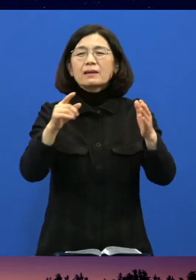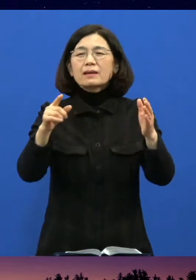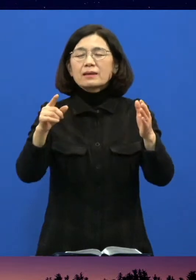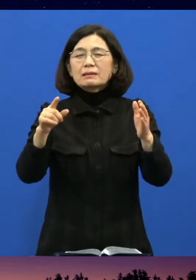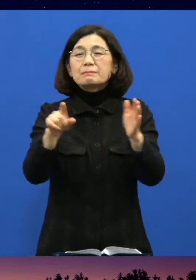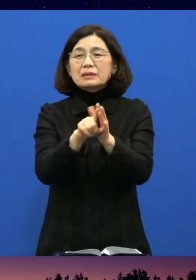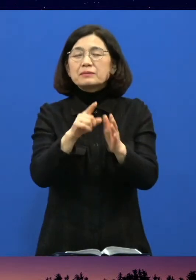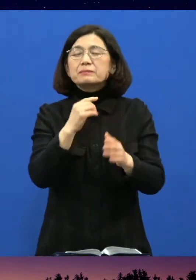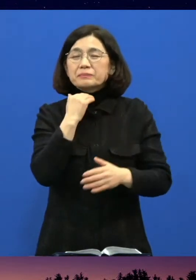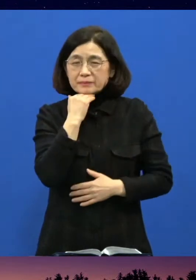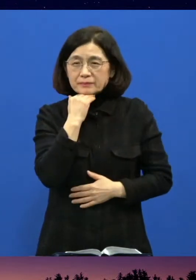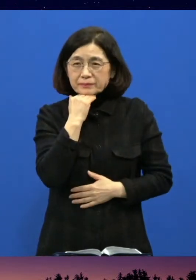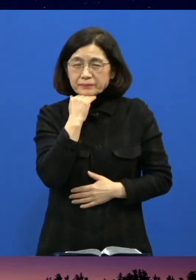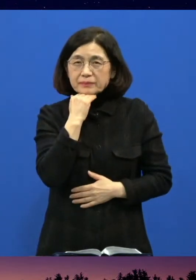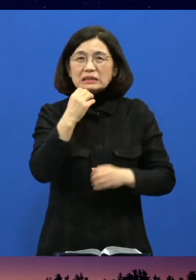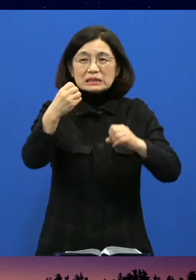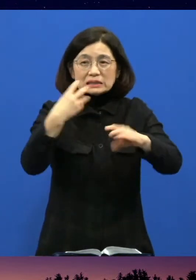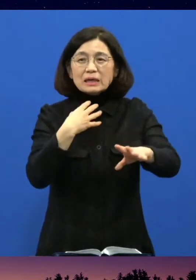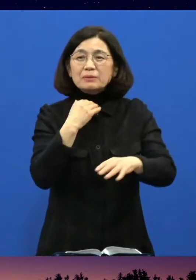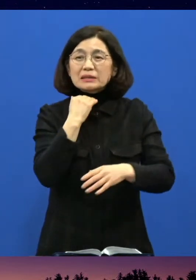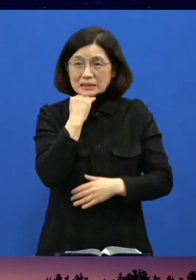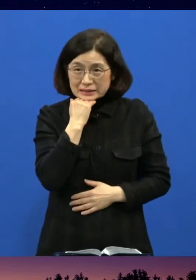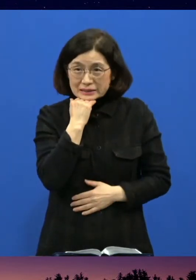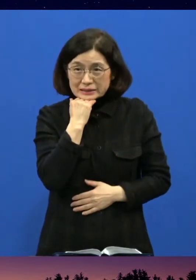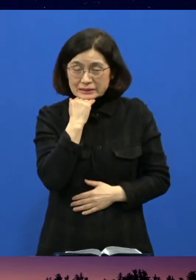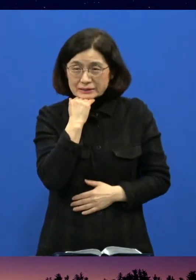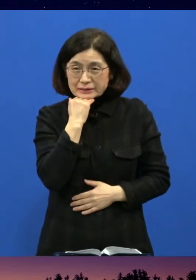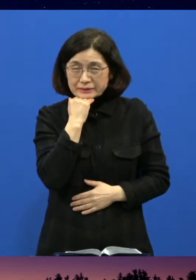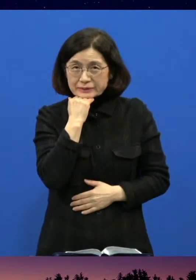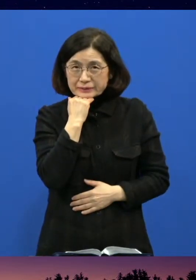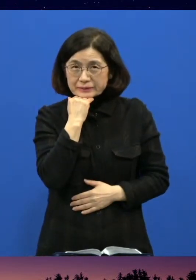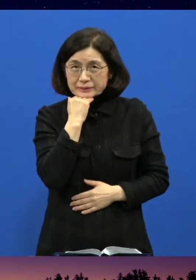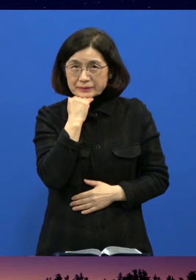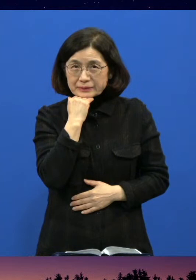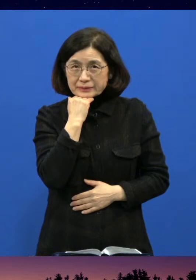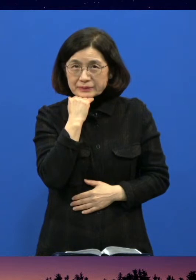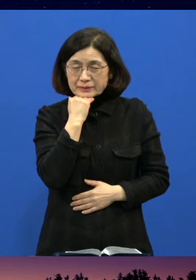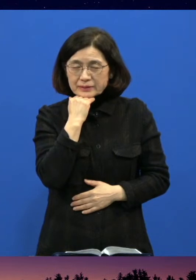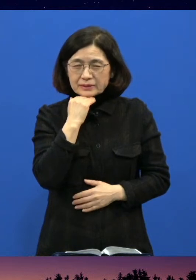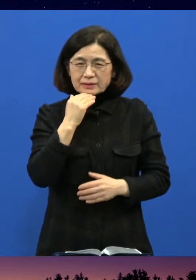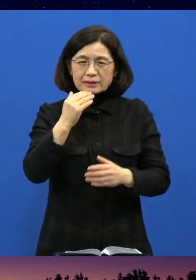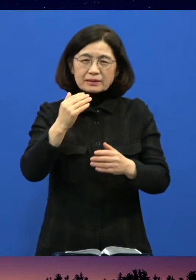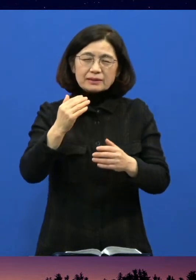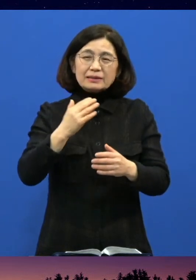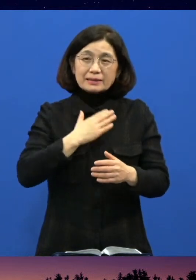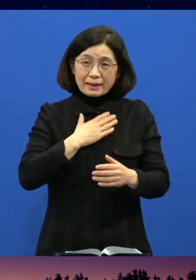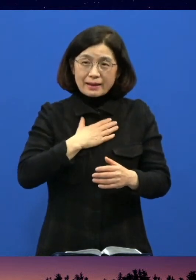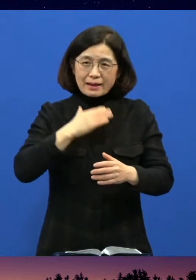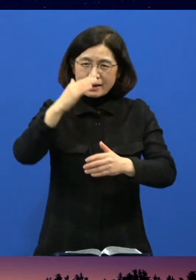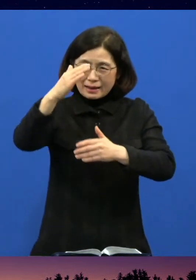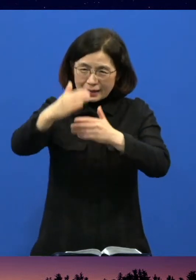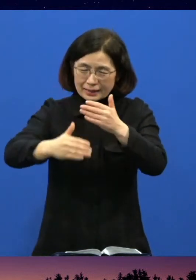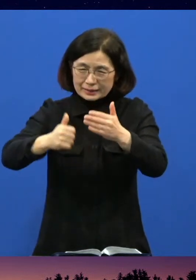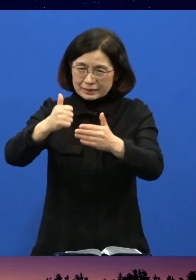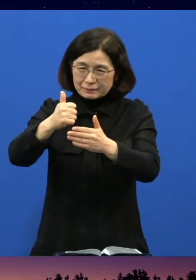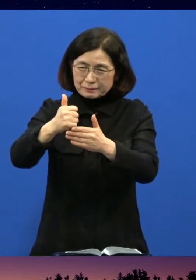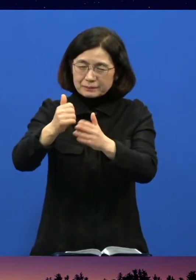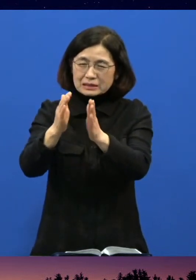그것은 이 표현을 뭐냐면 응답하실 때까지 기다렸다는 표현이에요.